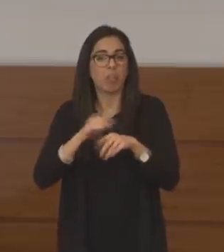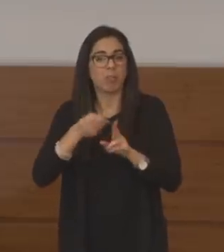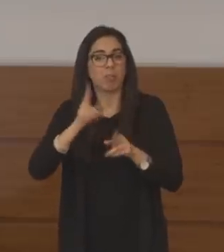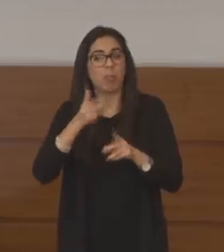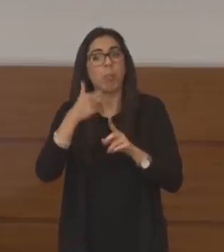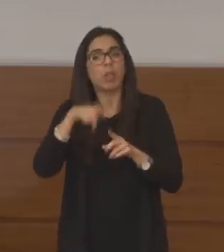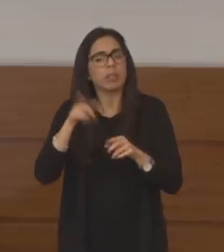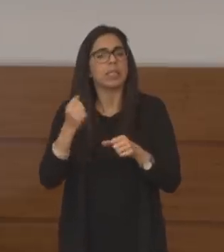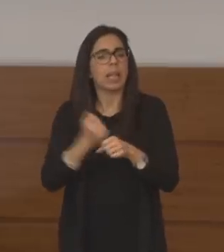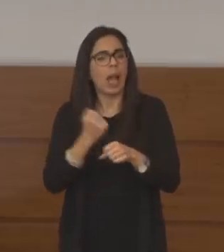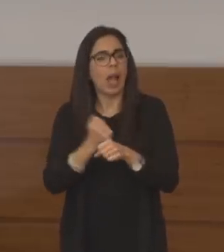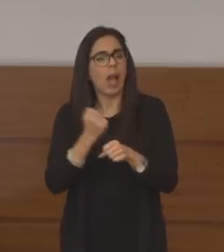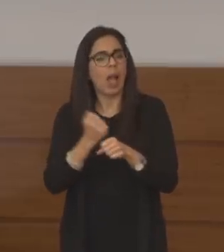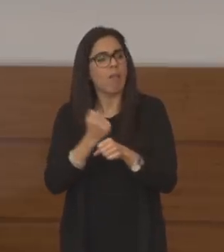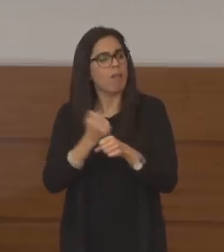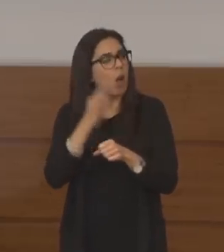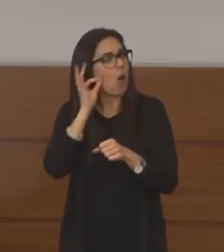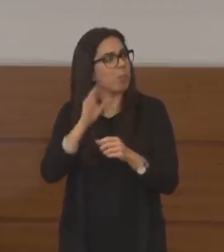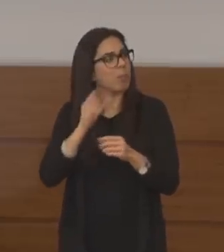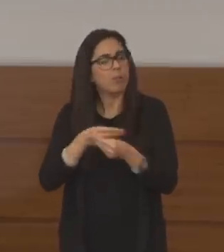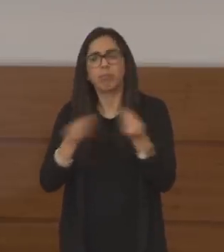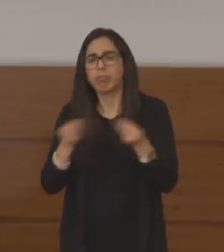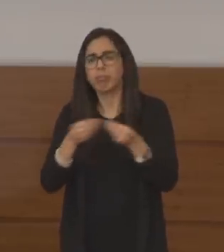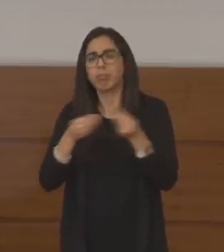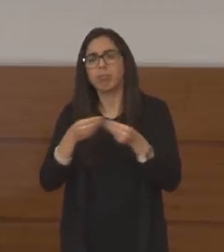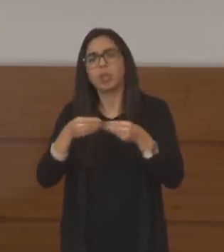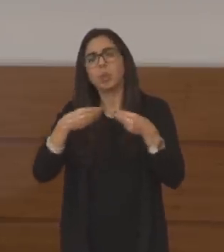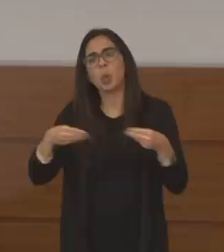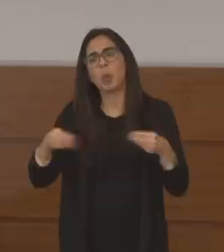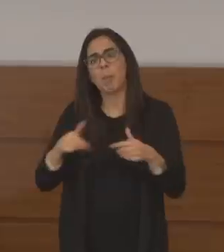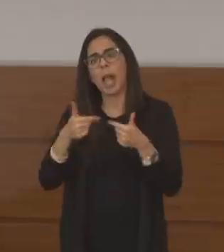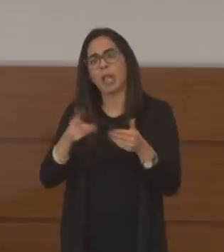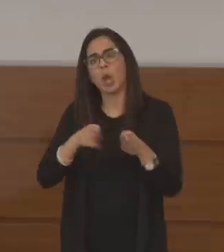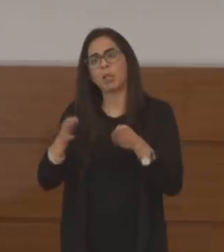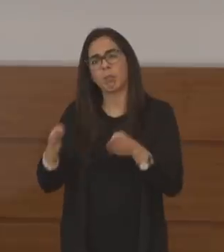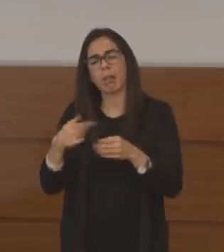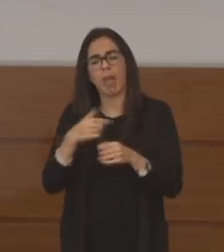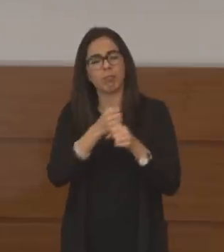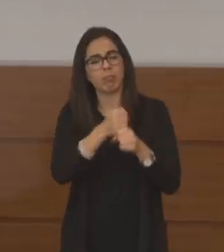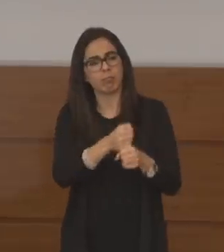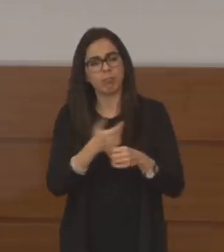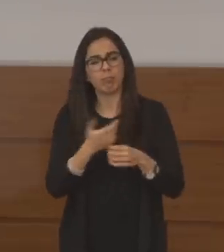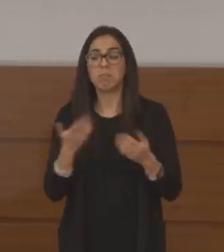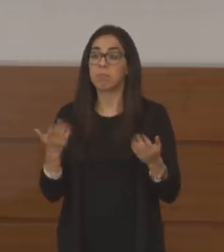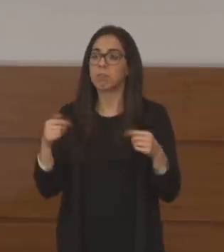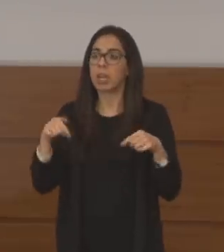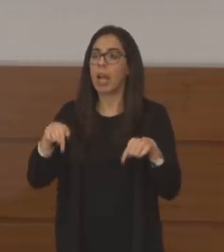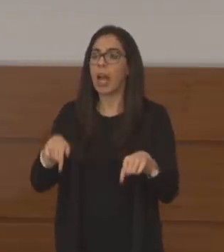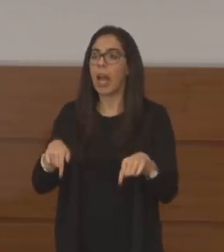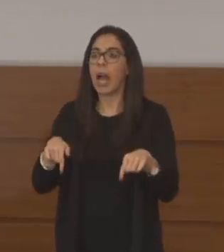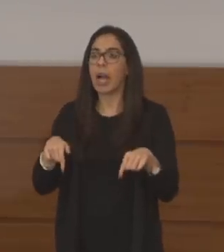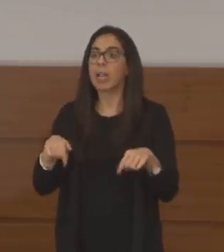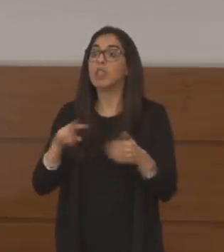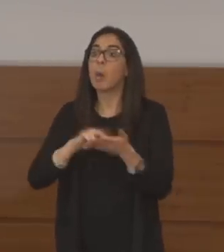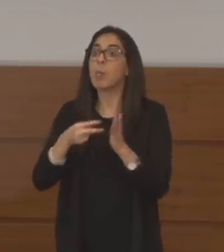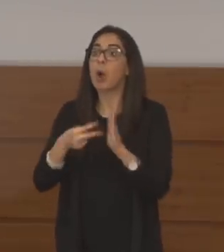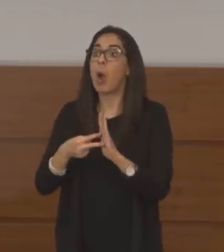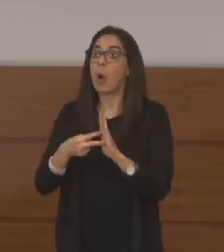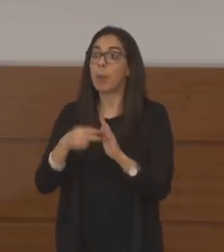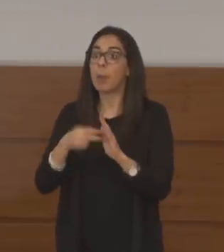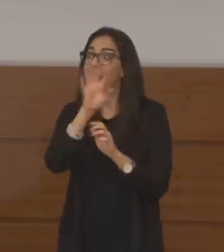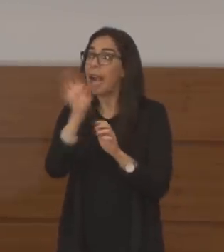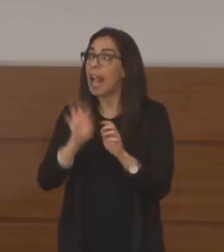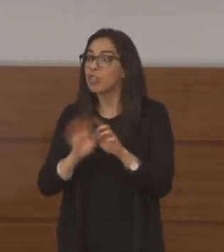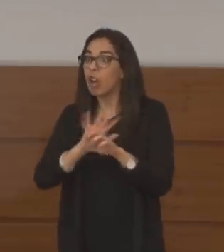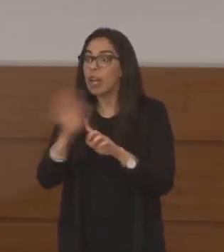fornire un surplus di attrezzatura e quindi lascia lui la parola sì non abbiamo criticità nelle altre regioni